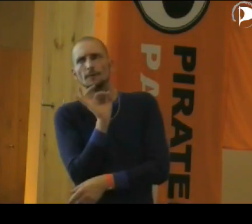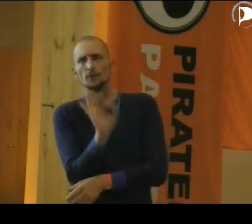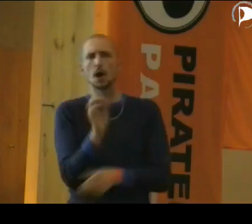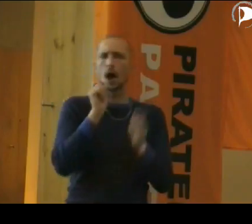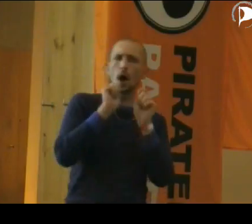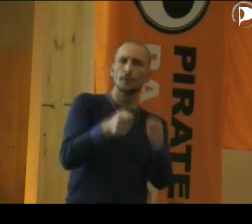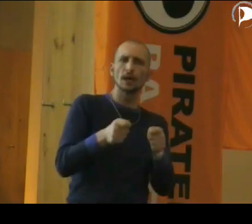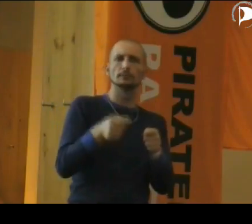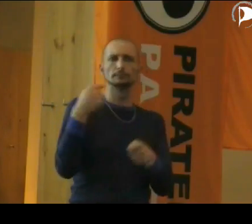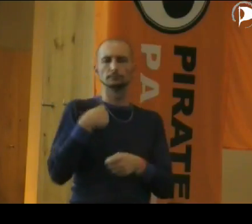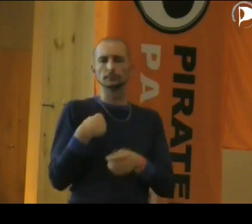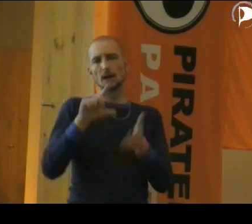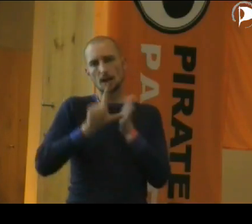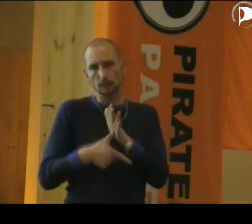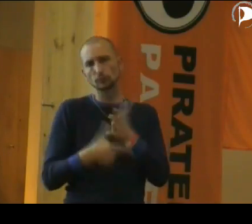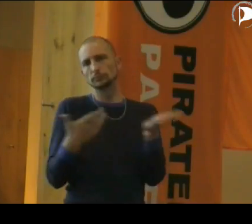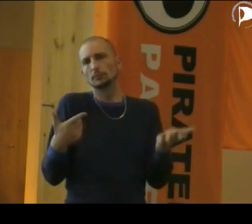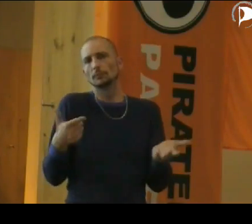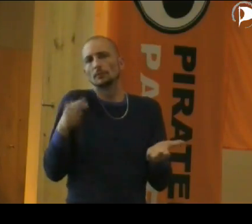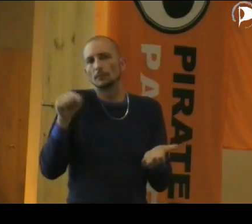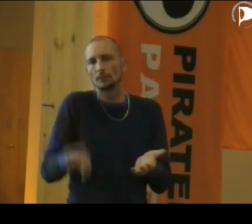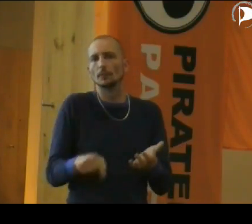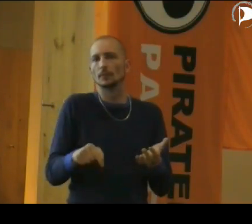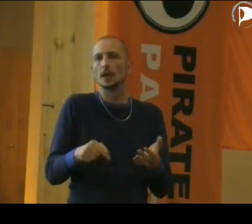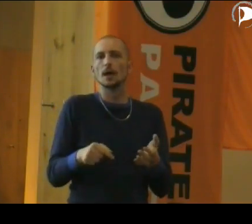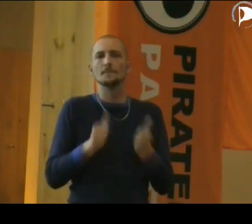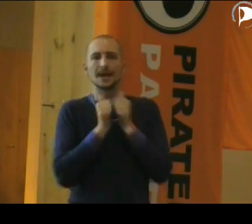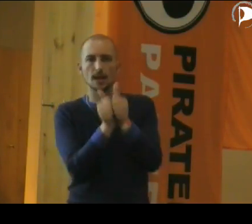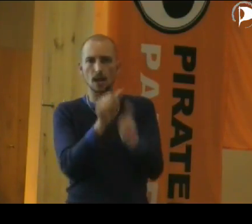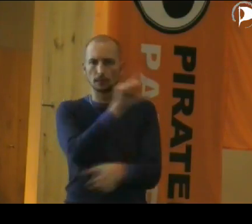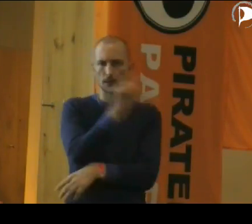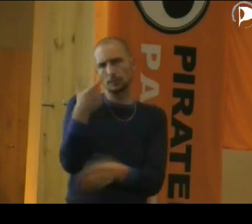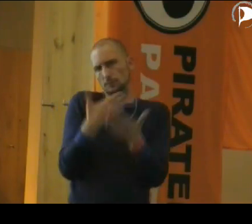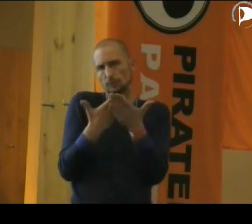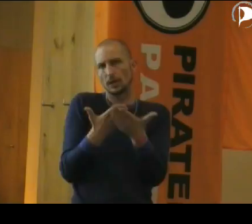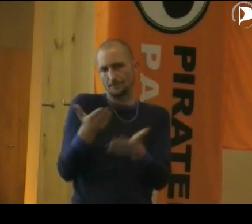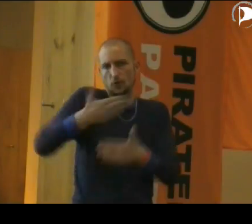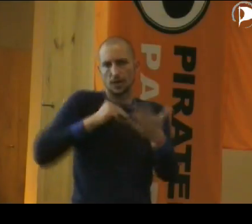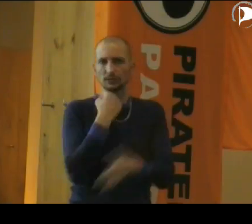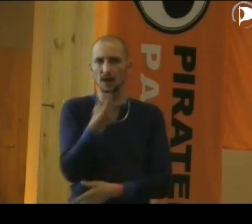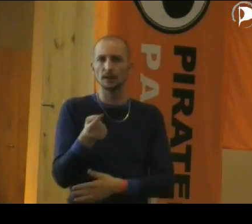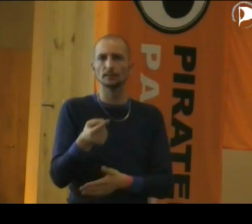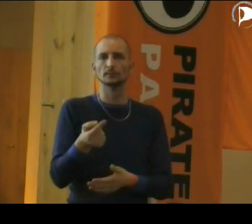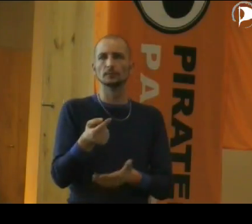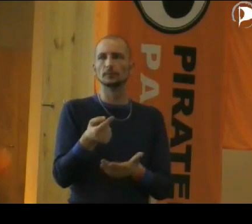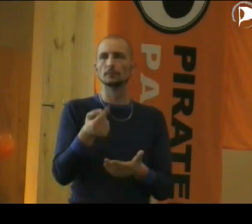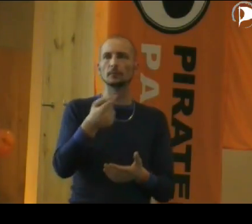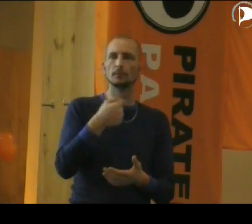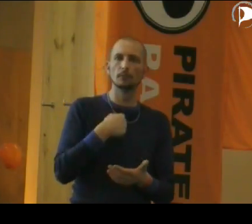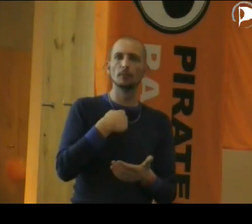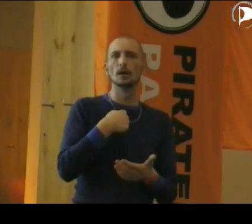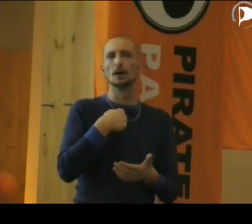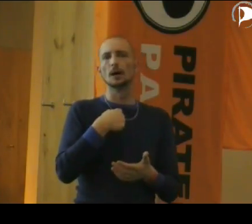ableisten aber ich hab es angesprochen was mit dem islam betrifft das haus richtungen gefahren natürlich durchaus mal